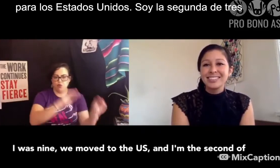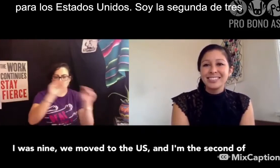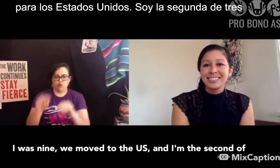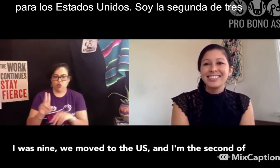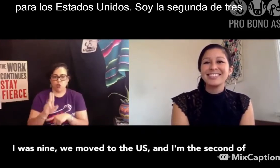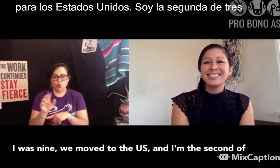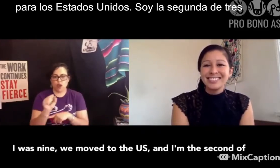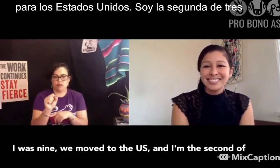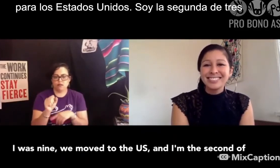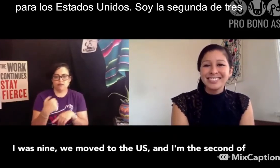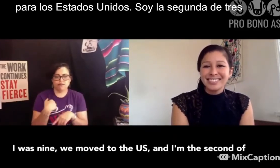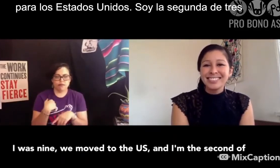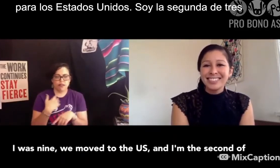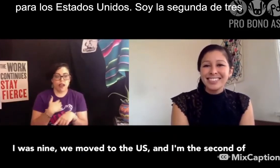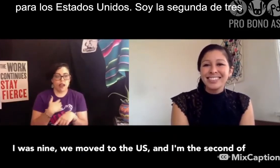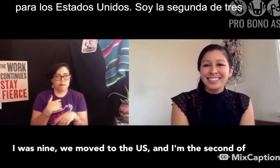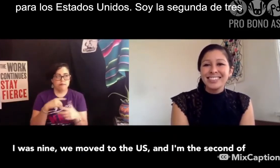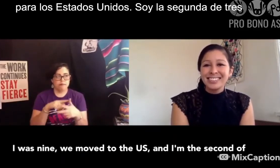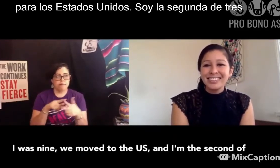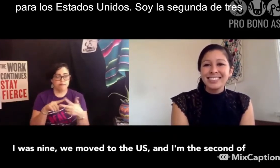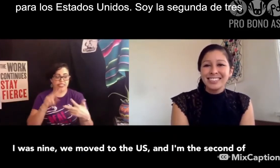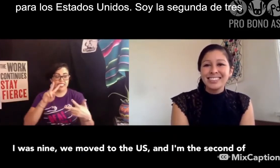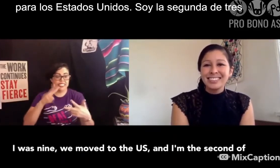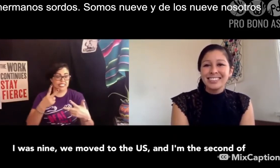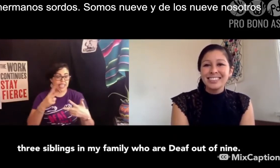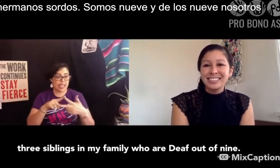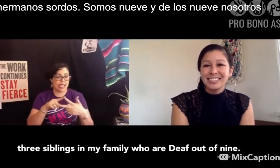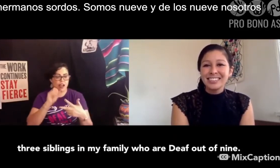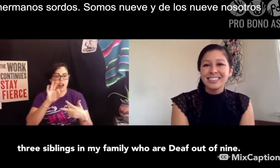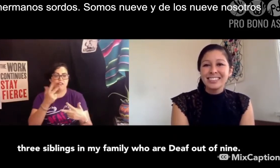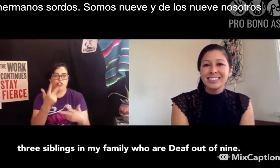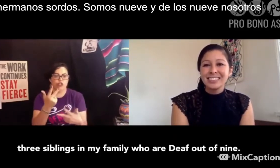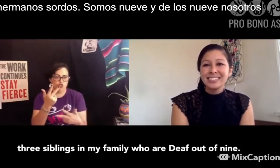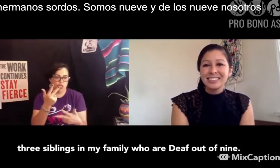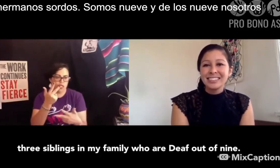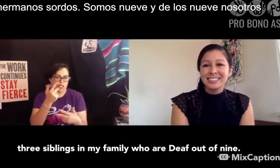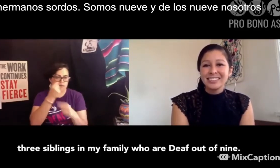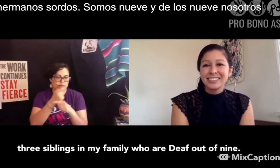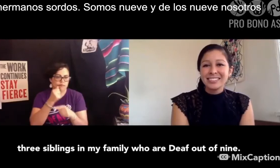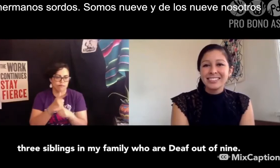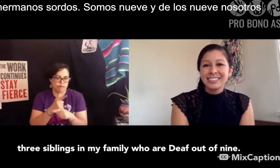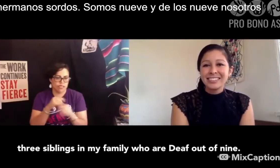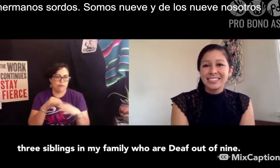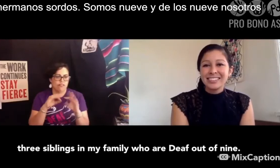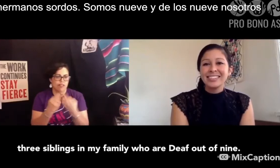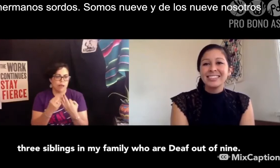Estados Unidos. Soy la segunda de 3 hermanos sordos.